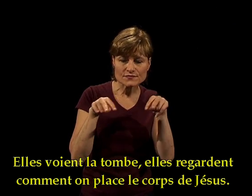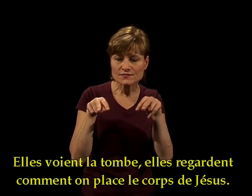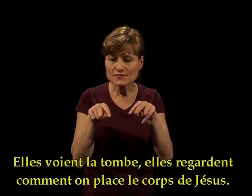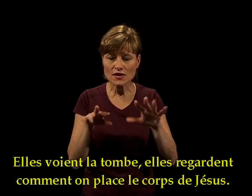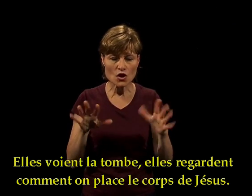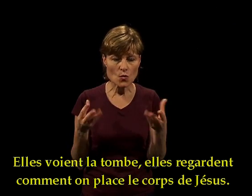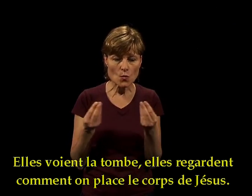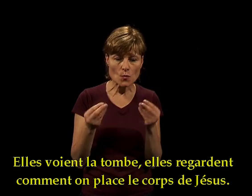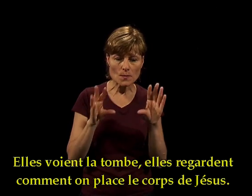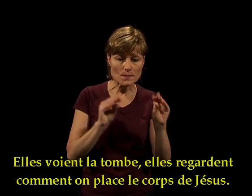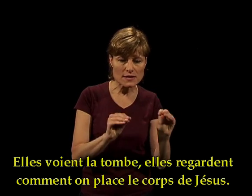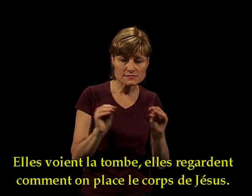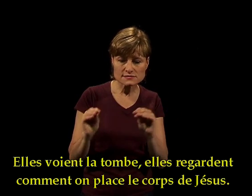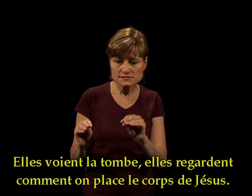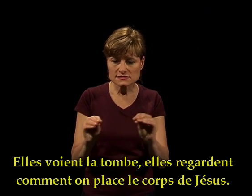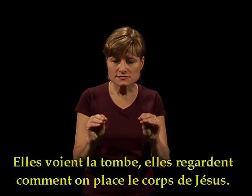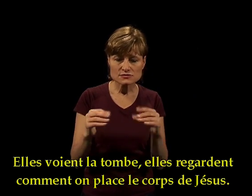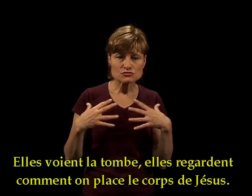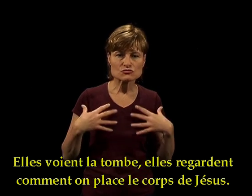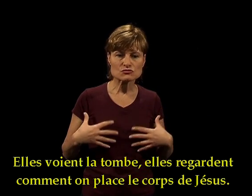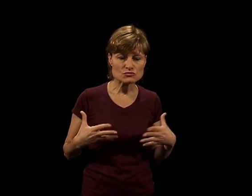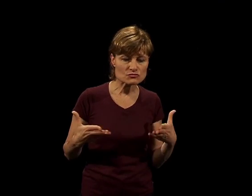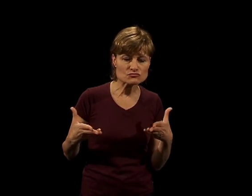Elles regardent comment on place le corps de Jésus.